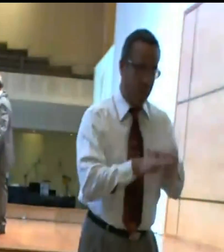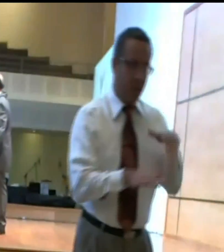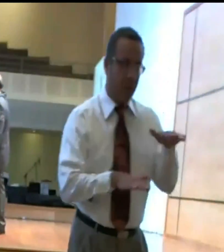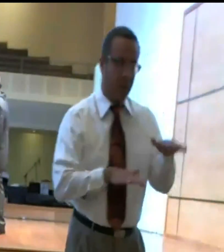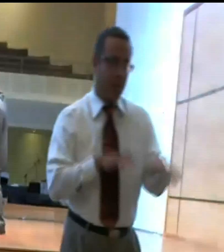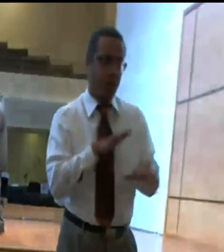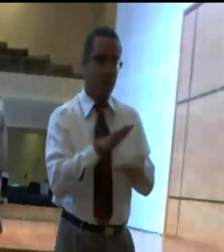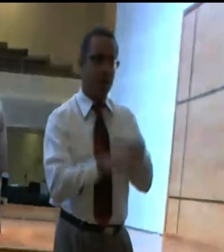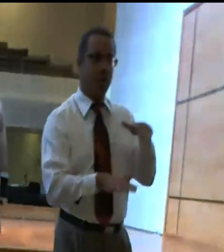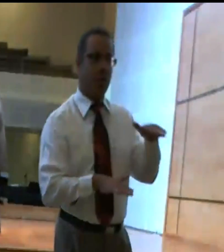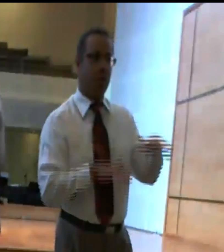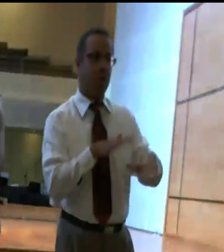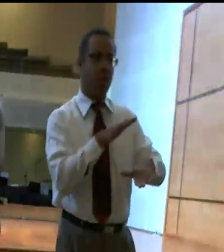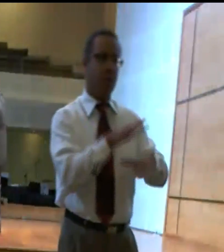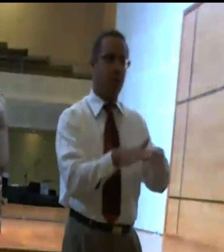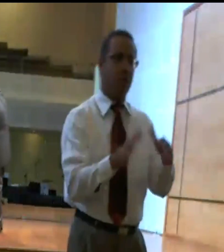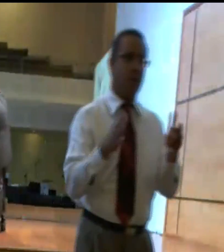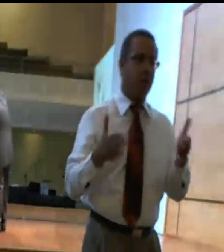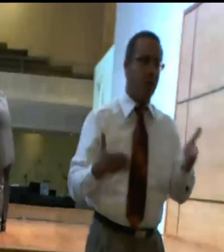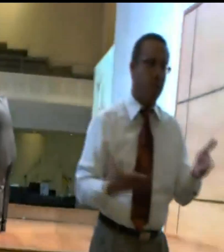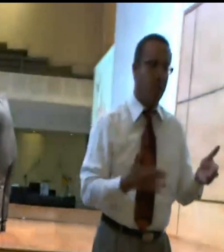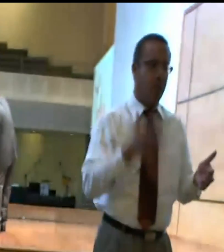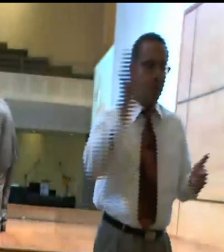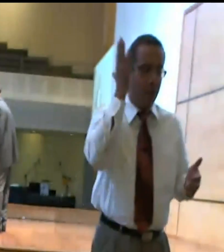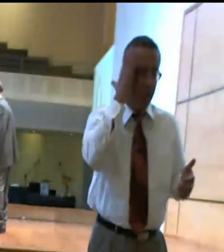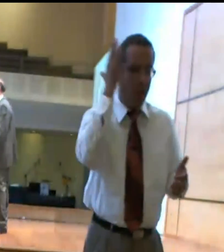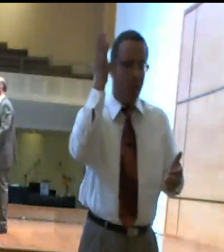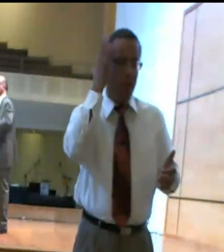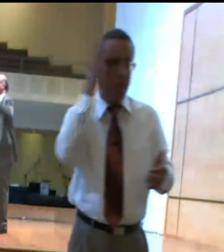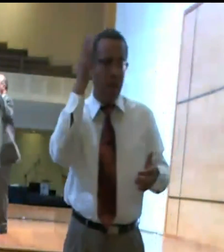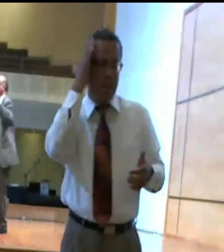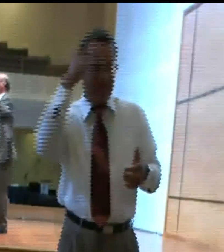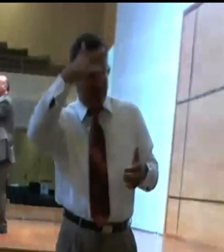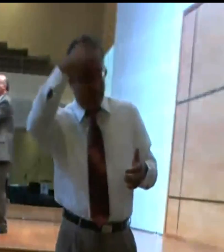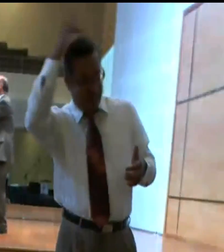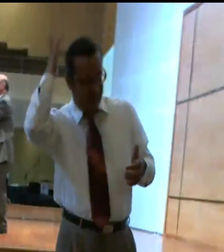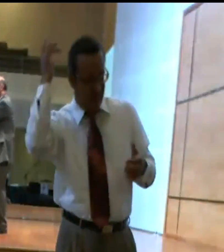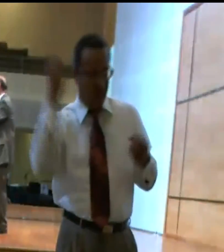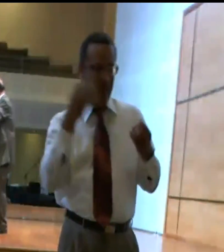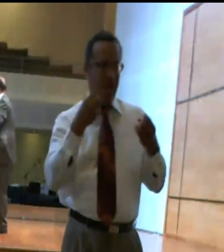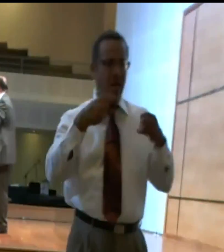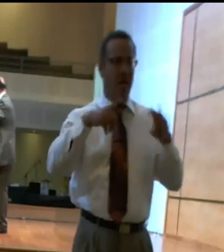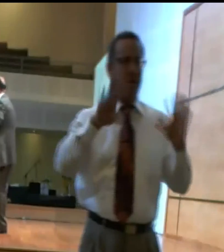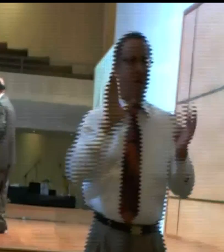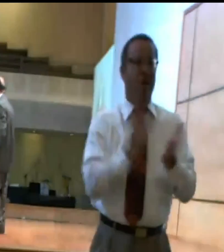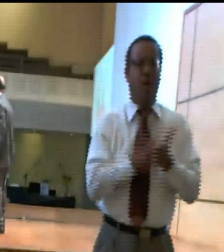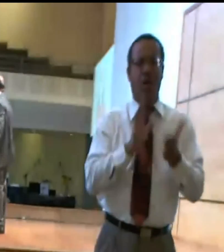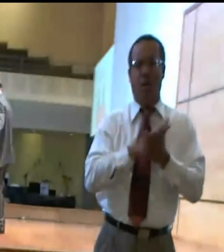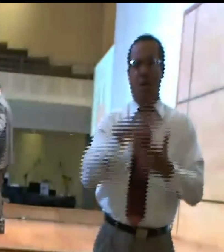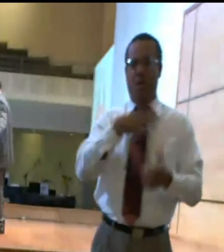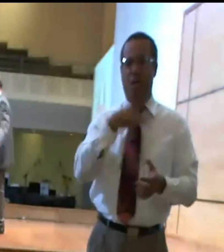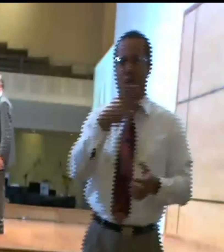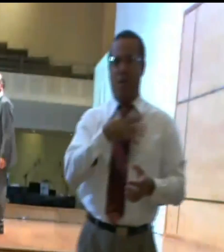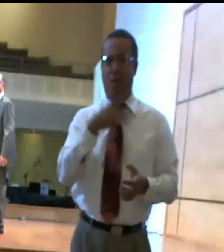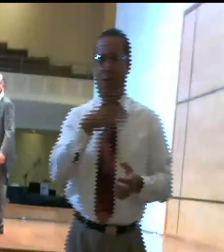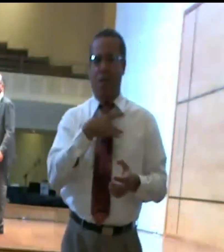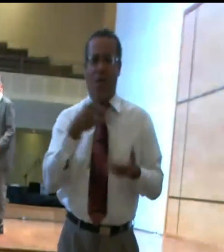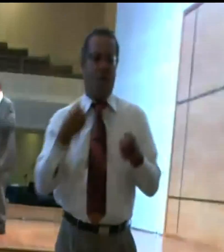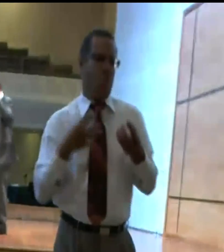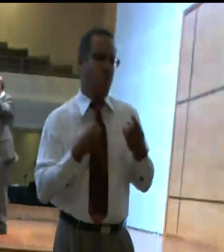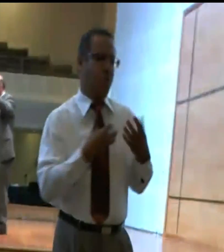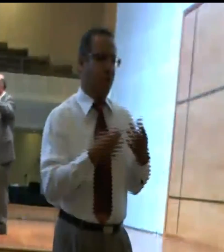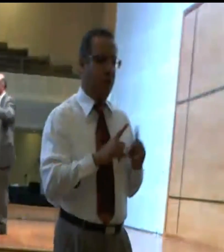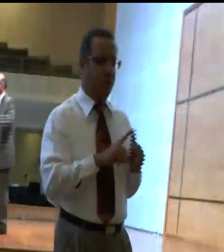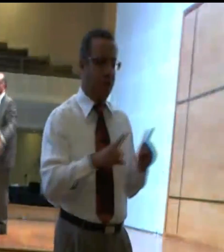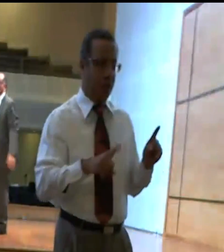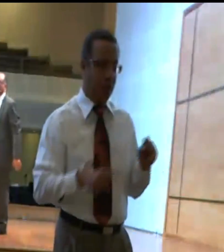un artista famoso, reconocido por su homosexualidad, y mucha gente va y lo aplaude porque es un buen cantante y muy famoso?